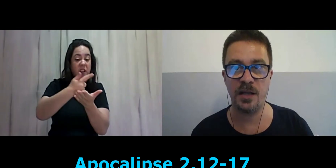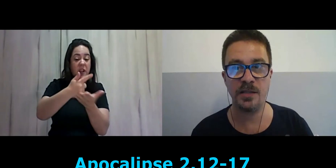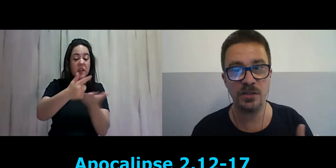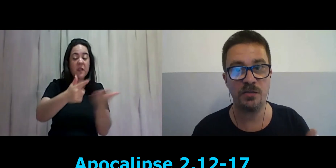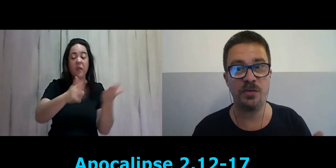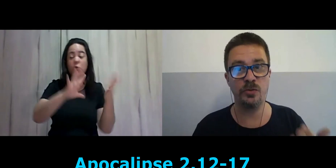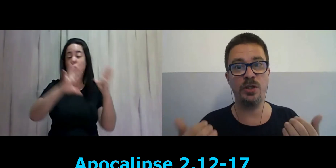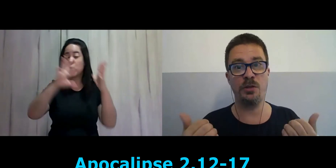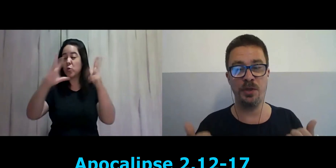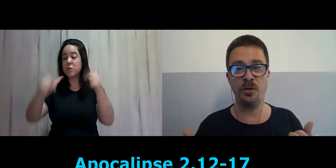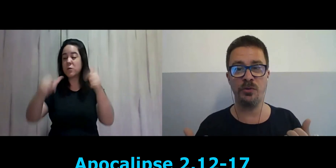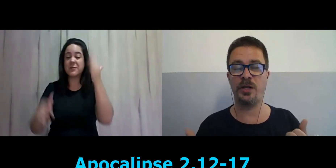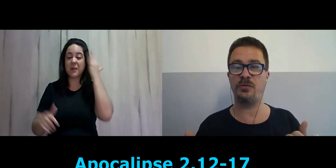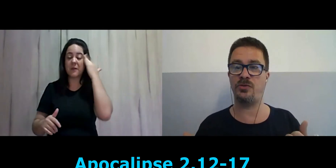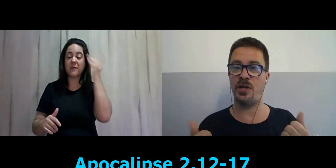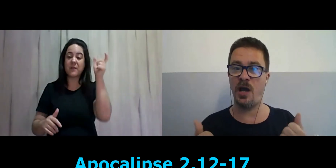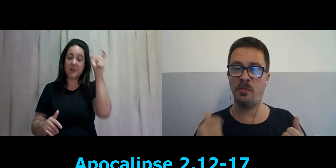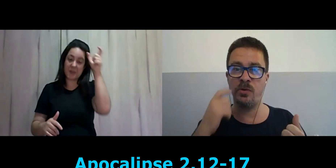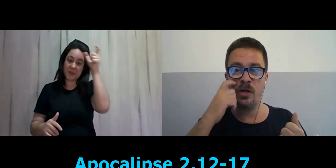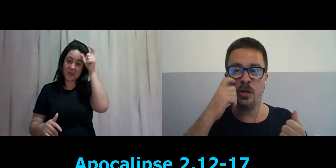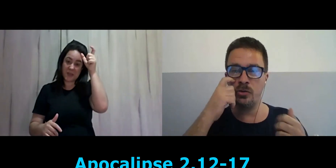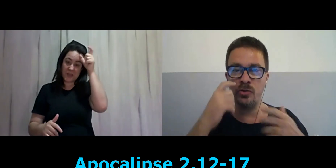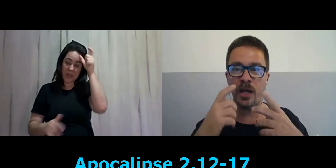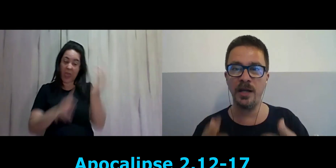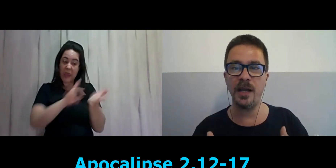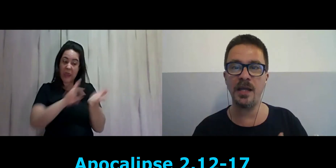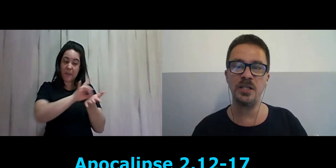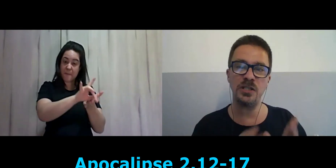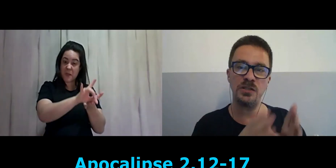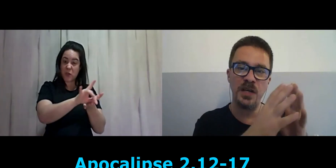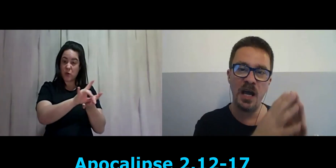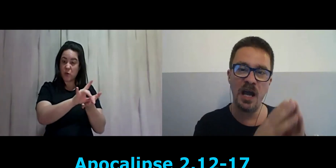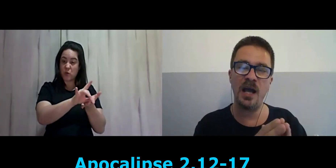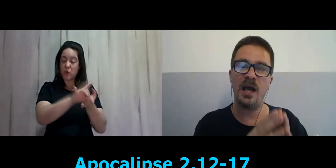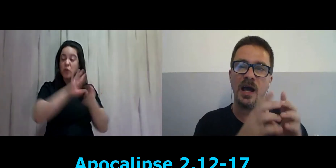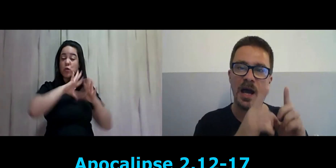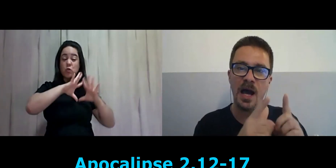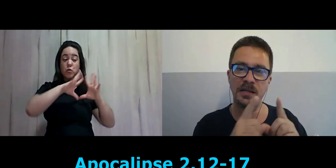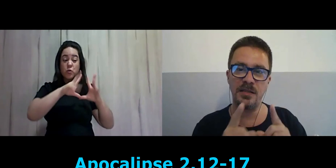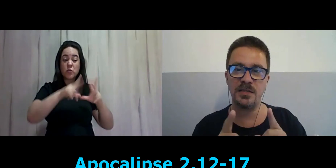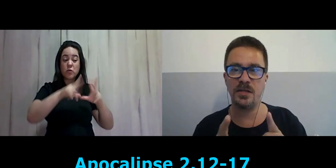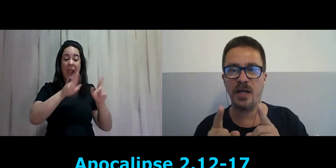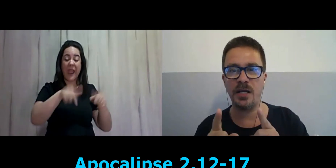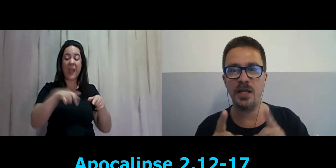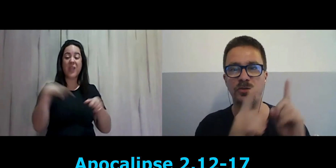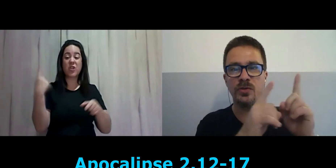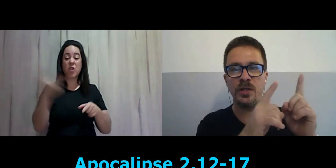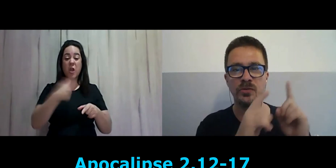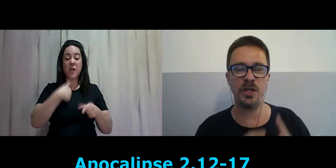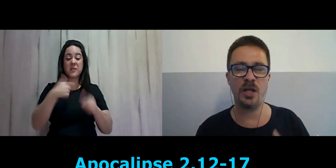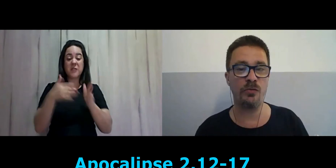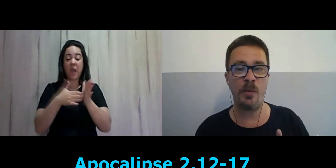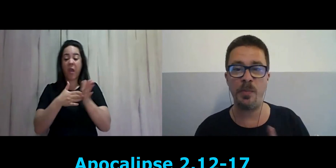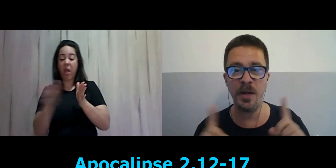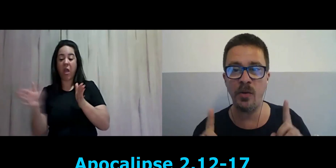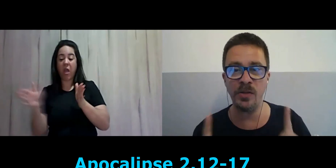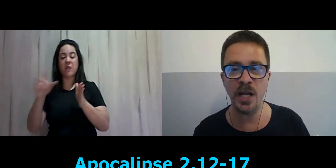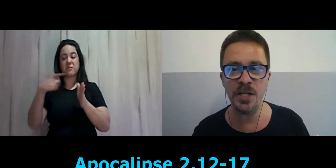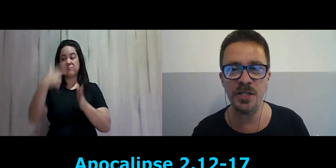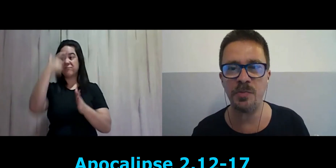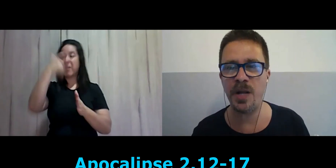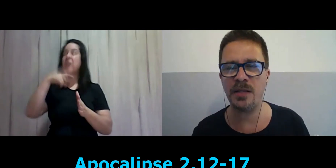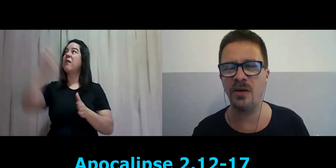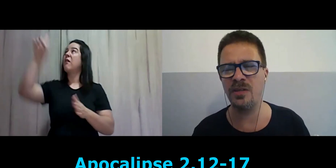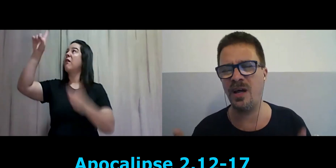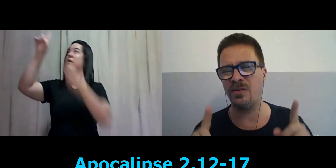fala Satanás, a gente está falando do inimigo, né, do diabo, tudo que ele quer é desviar a atenção da criatura do Criador. Foi a primeira coisa